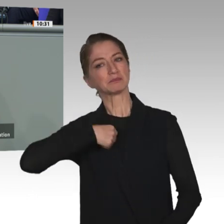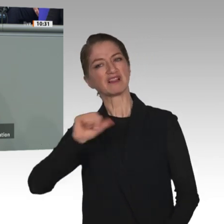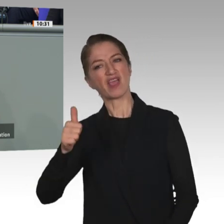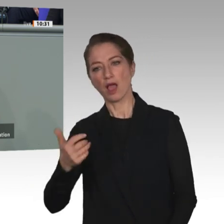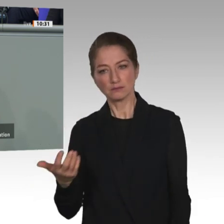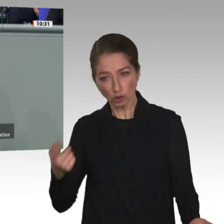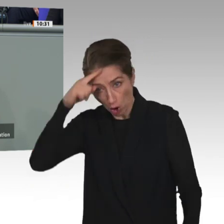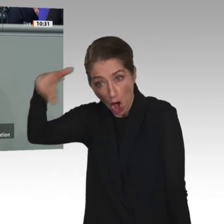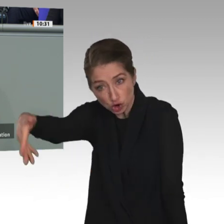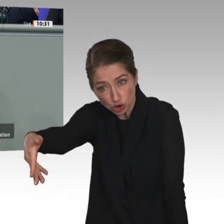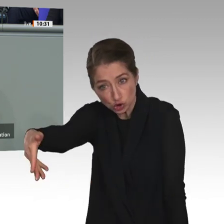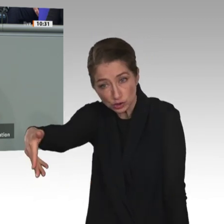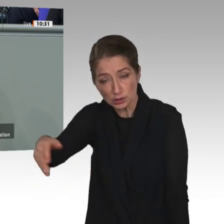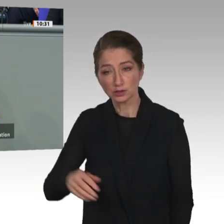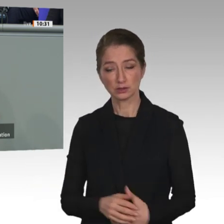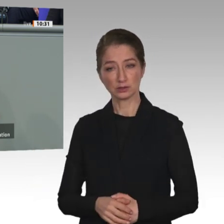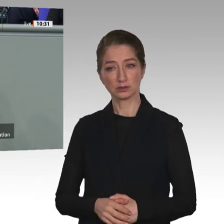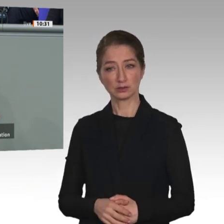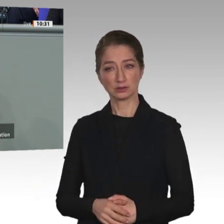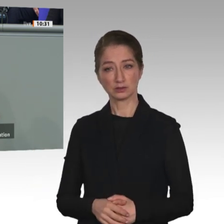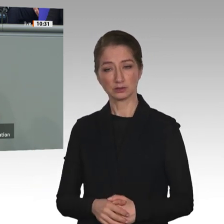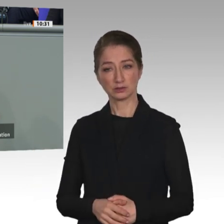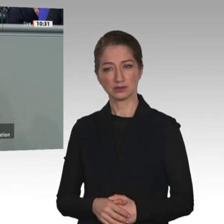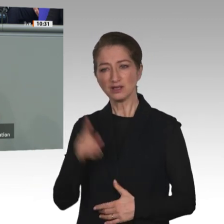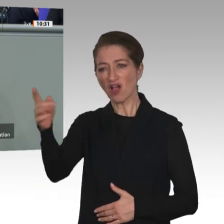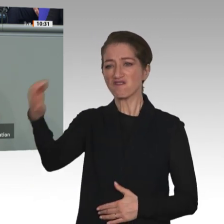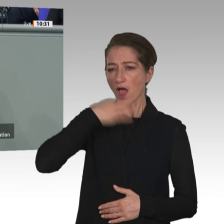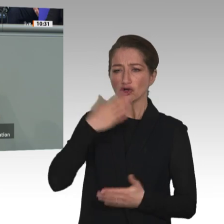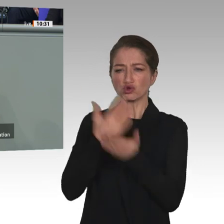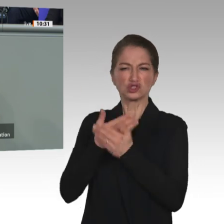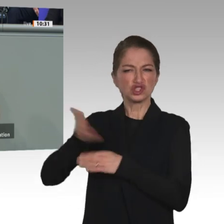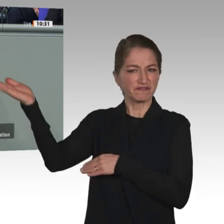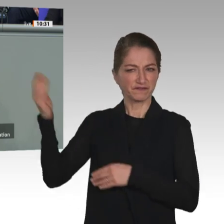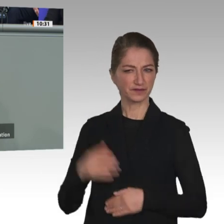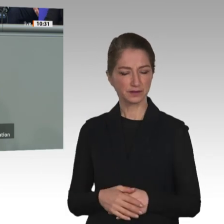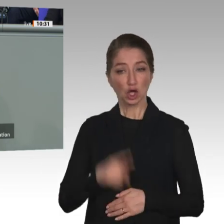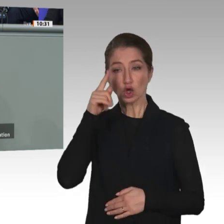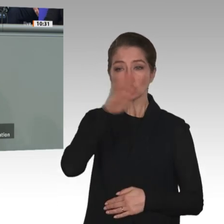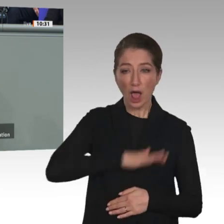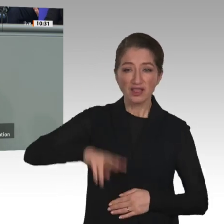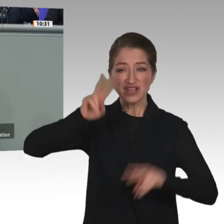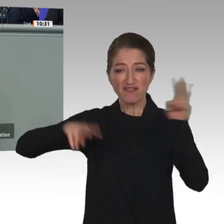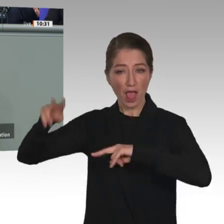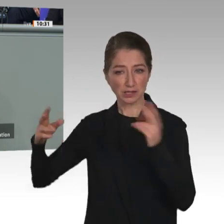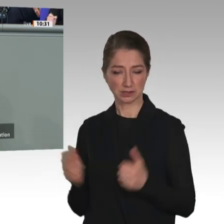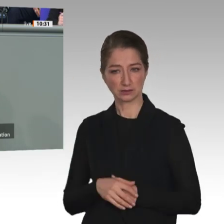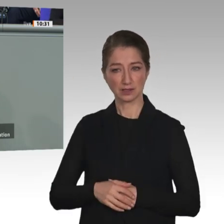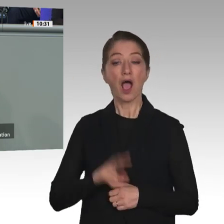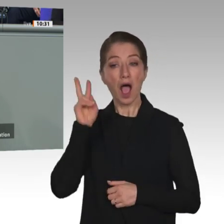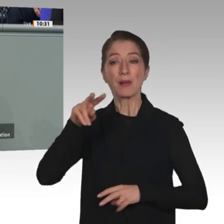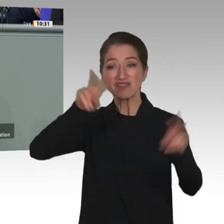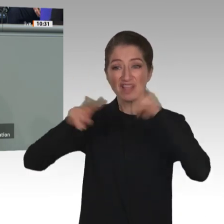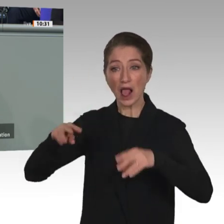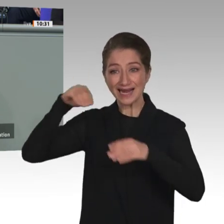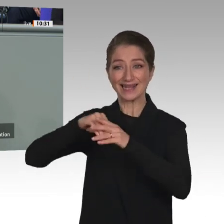Heimat ist Deutschland. Deutschland ist vielfältig, aber wir sind eine Einheit. Es gibt